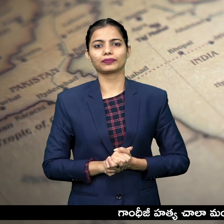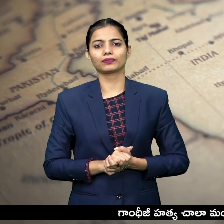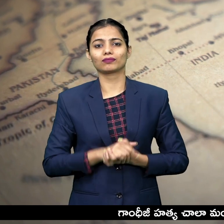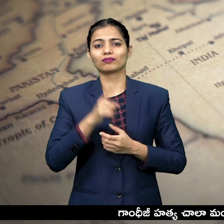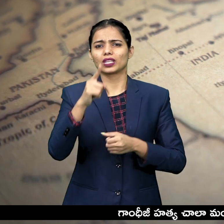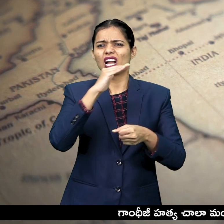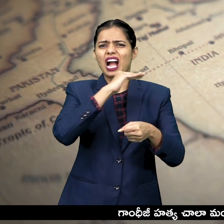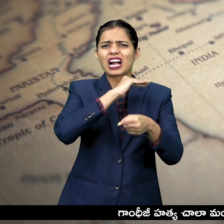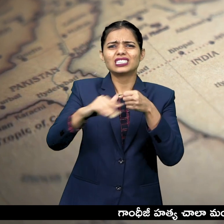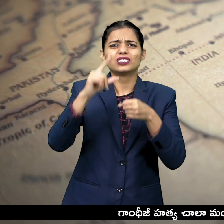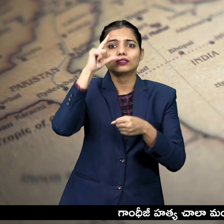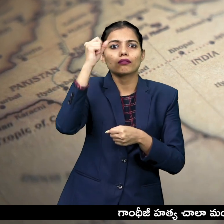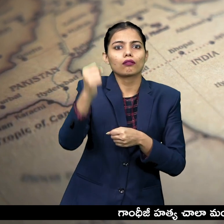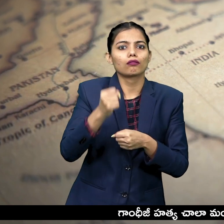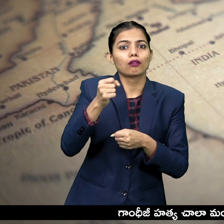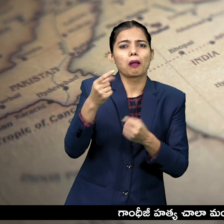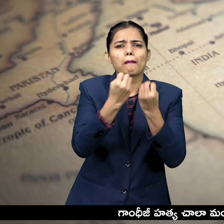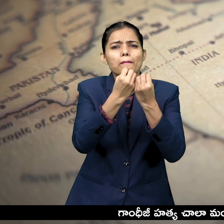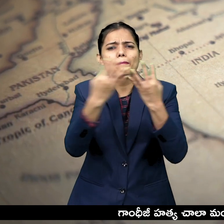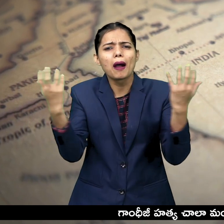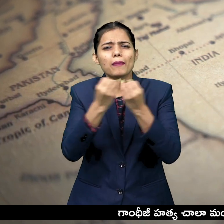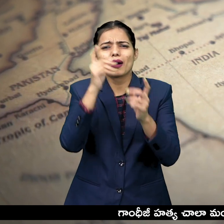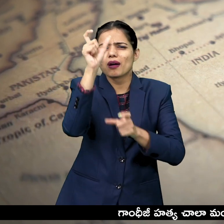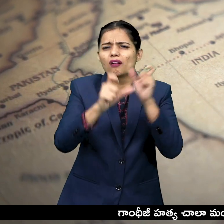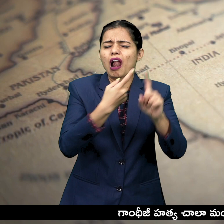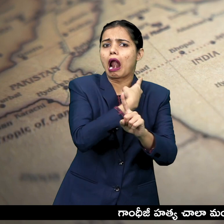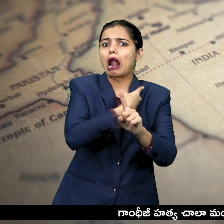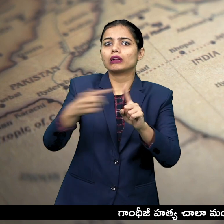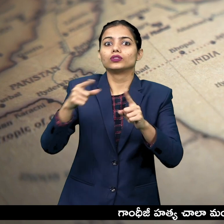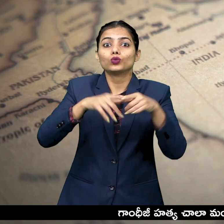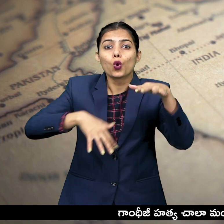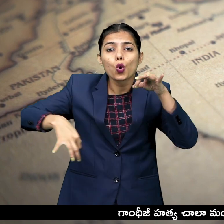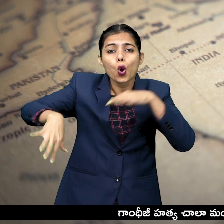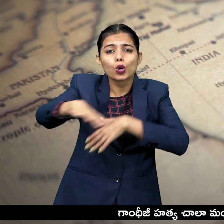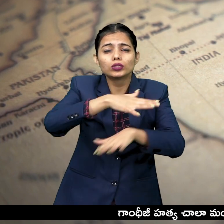గాంధీజీ హత్య చాలామందికి ఆ సంస్థను వ్యతిరేకించేలా చేసింది.